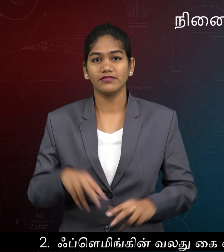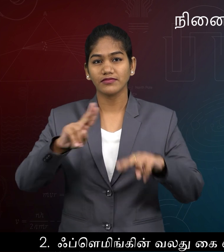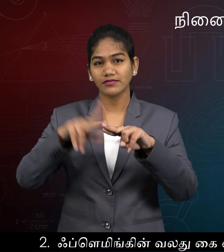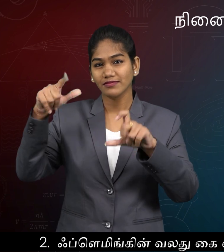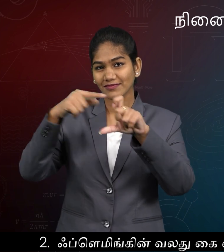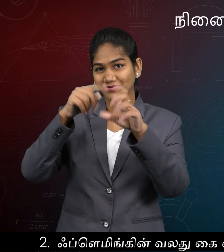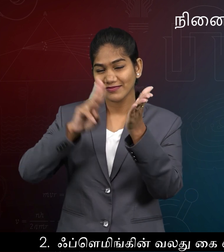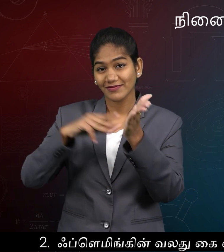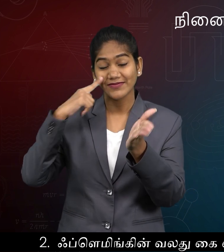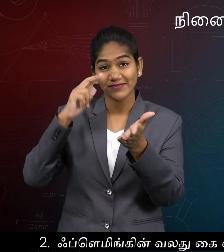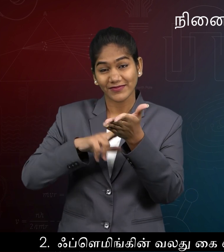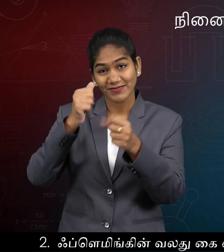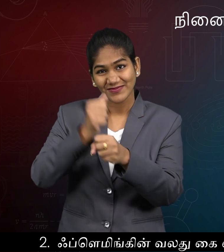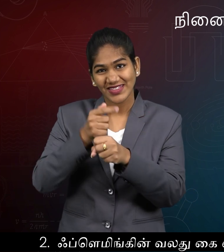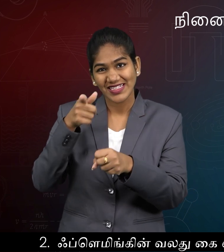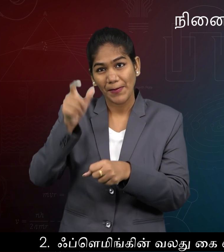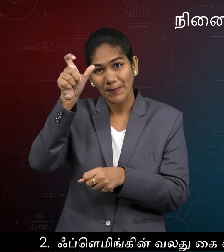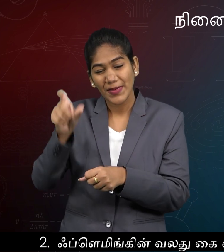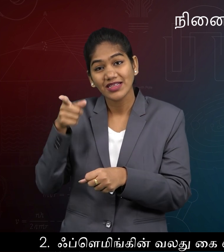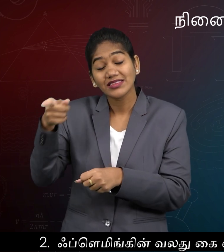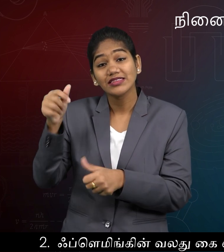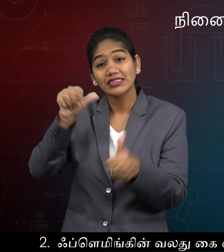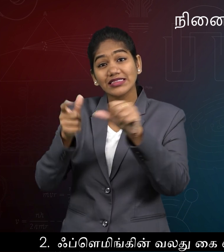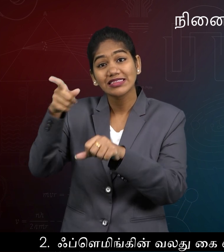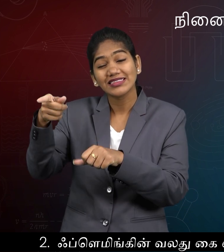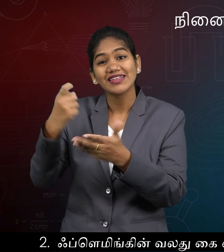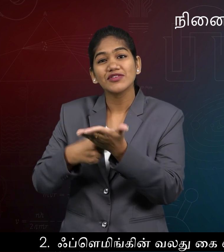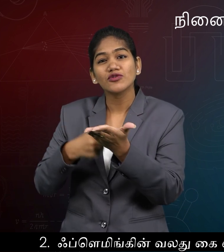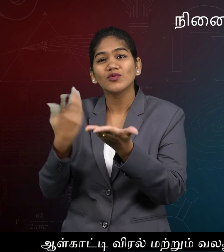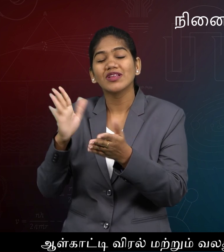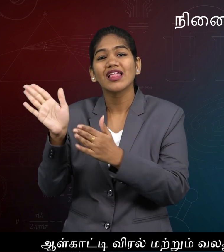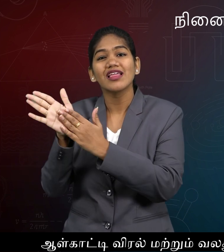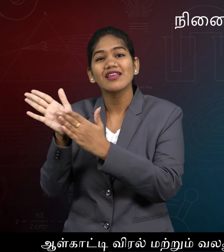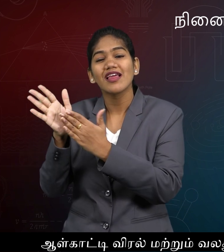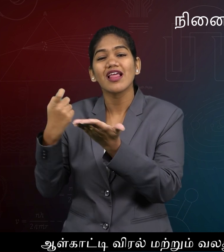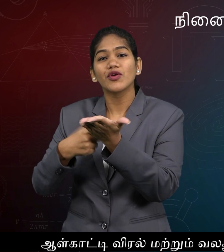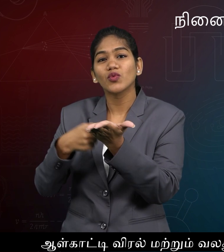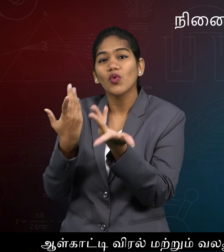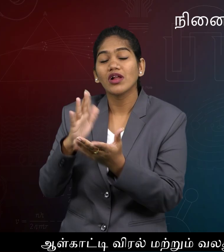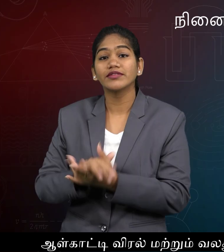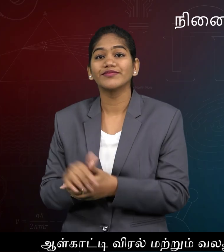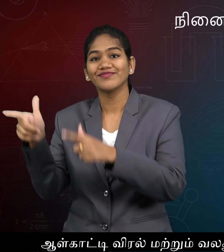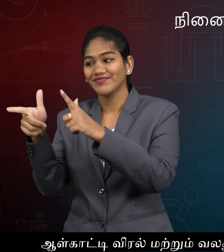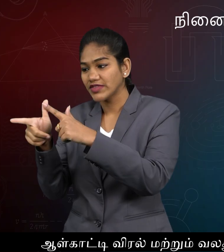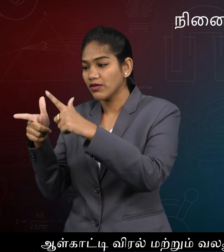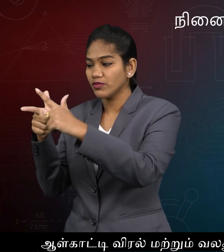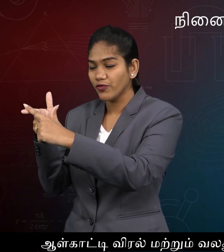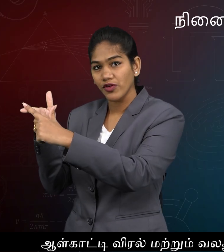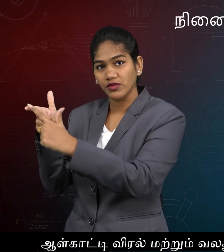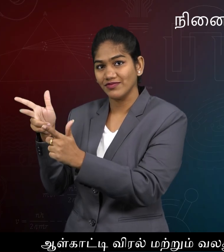ஃப்ளமிங்கின் வலது கை விதி கூறுவது, நாம் நமது கட்டைவிரல், ஆள்காட்டி விரல் மற்றும் வலது கையின்